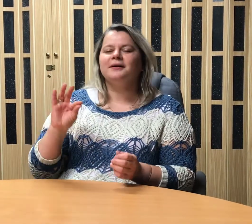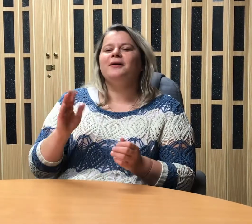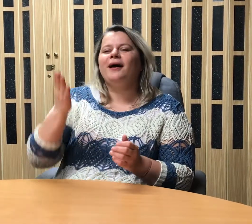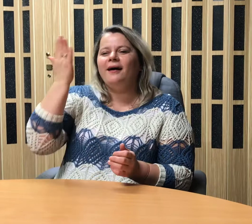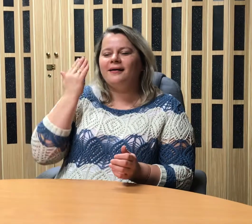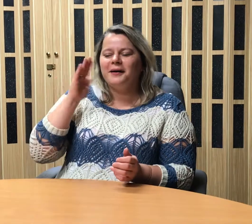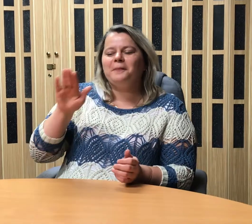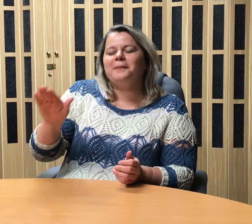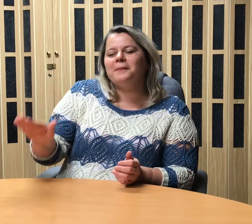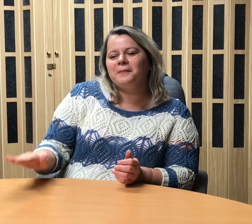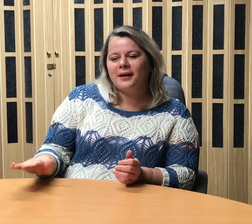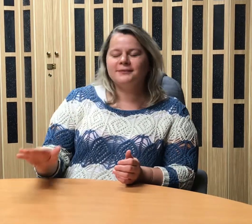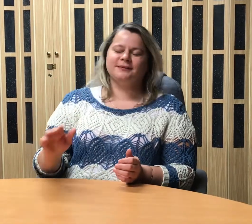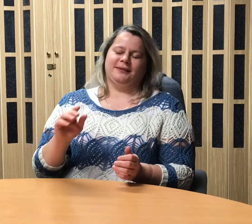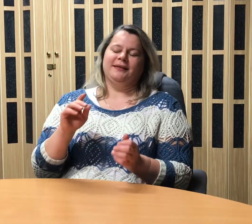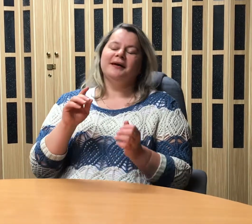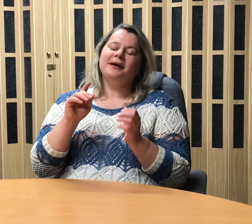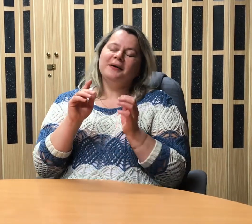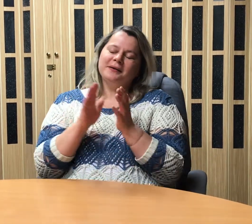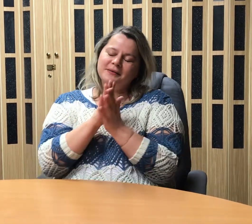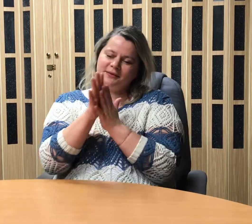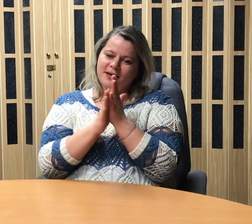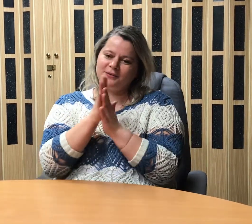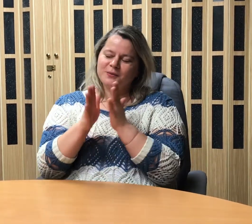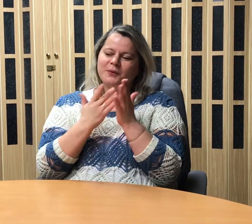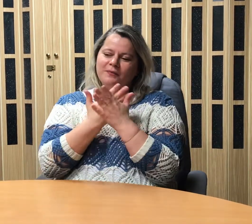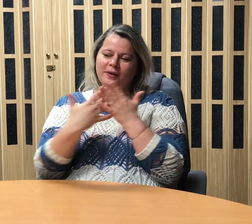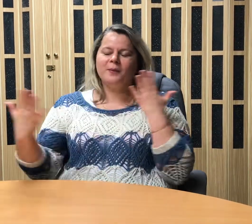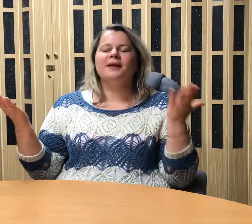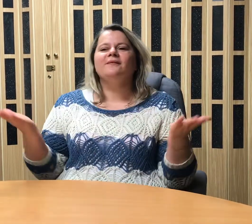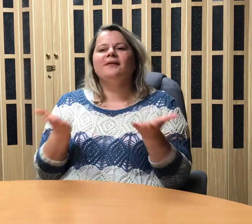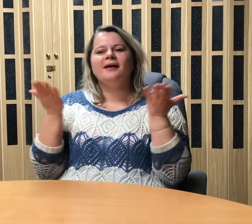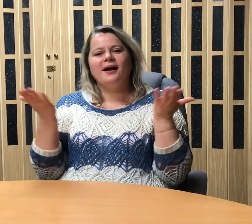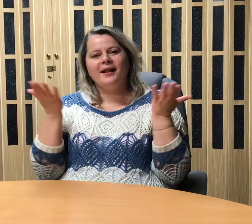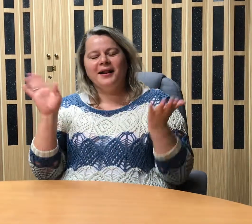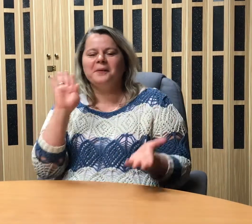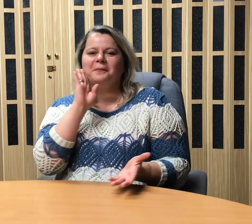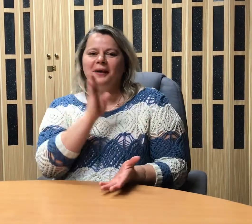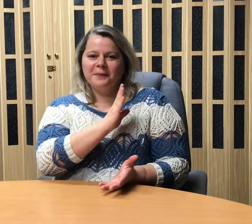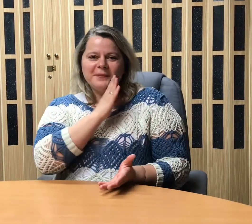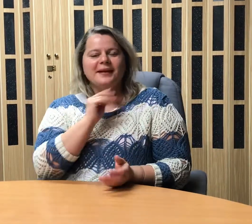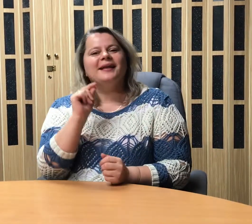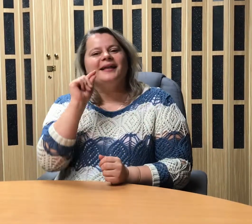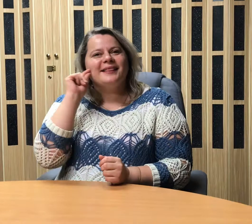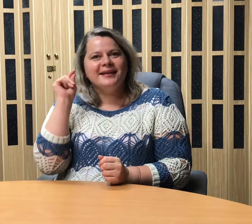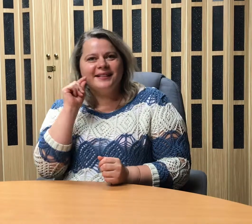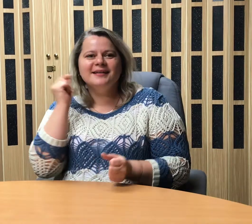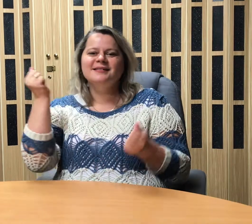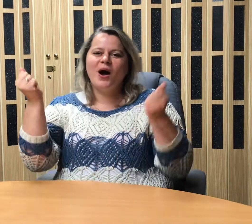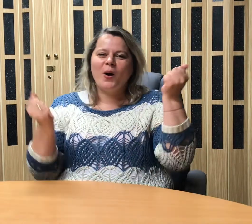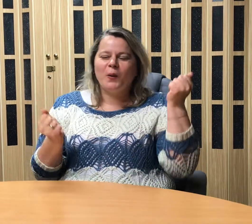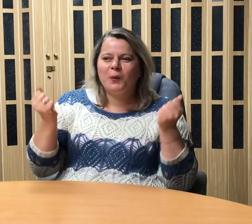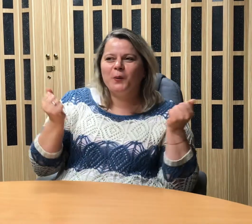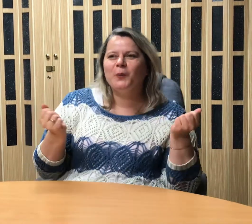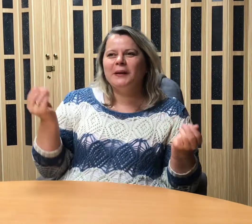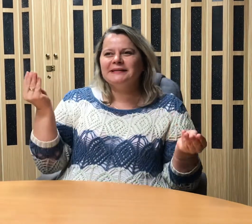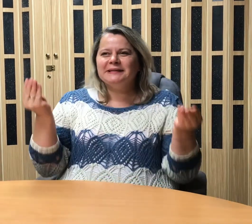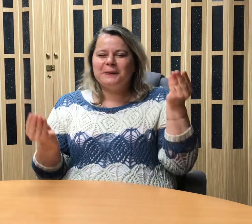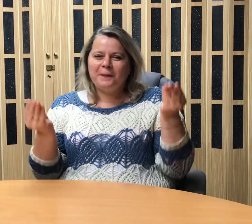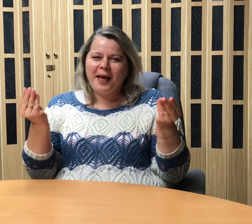Mans dēls, agrāk, kad viņš bija maziņš, viņš zīmju valodu mācēja tikai dažus vārdus.